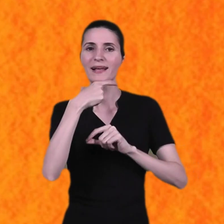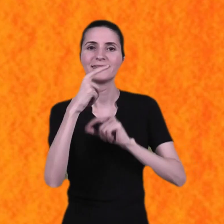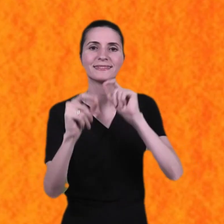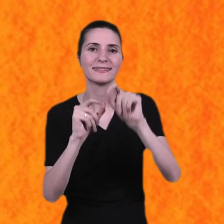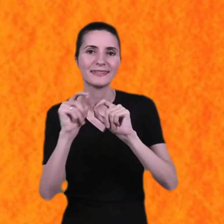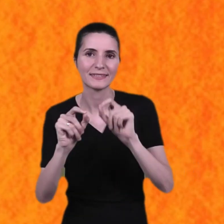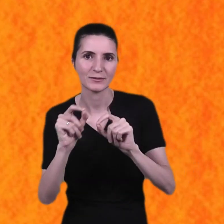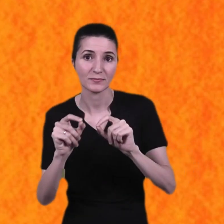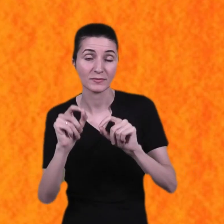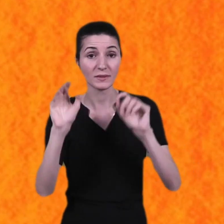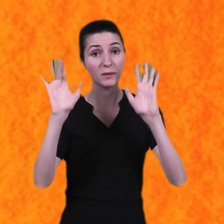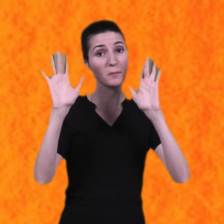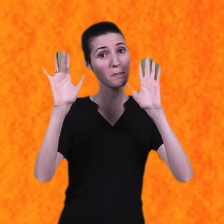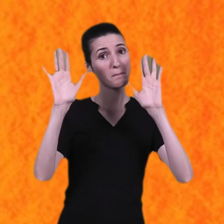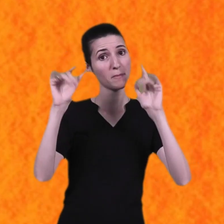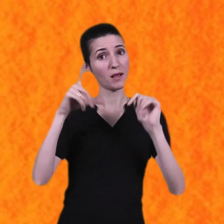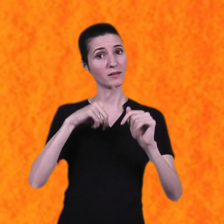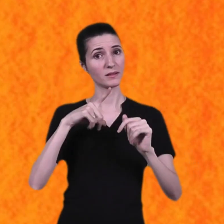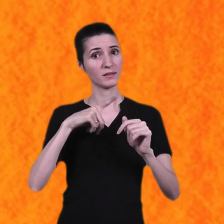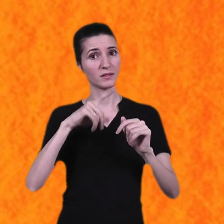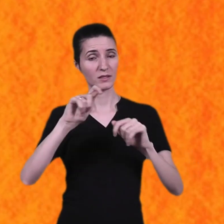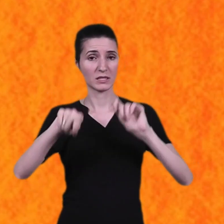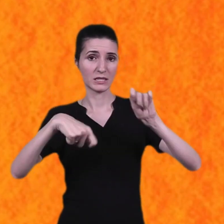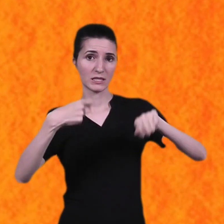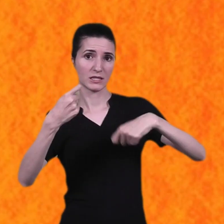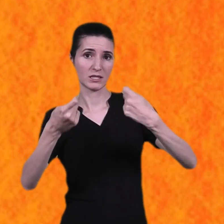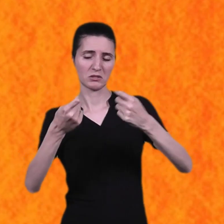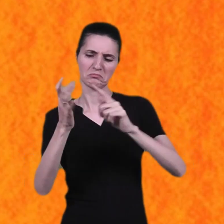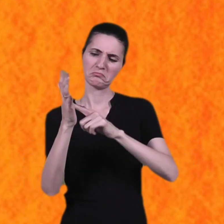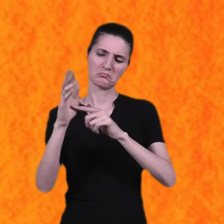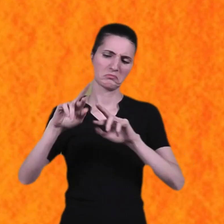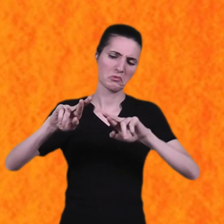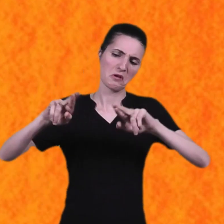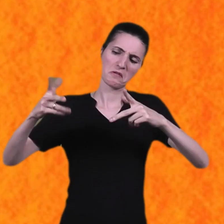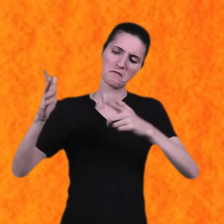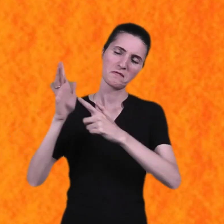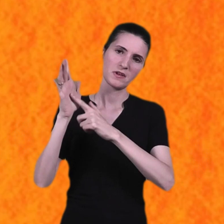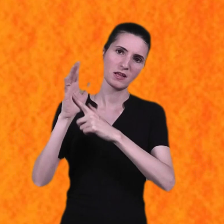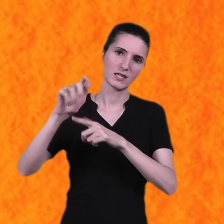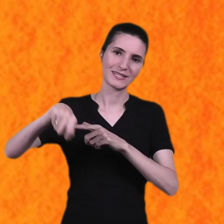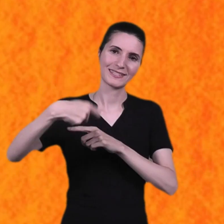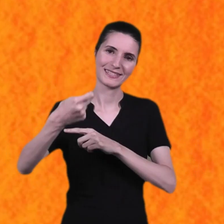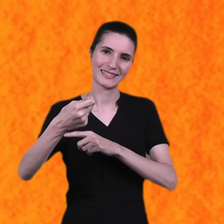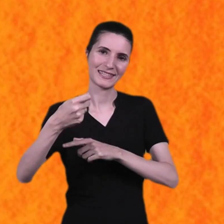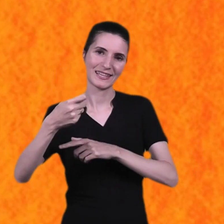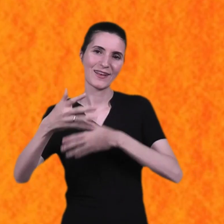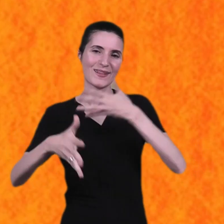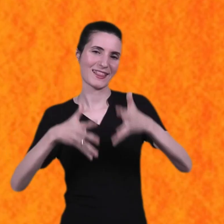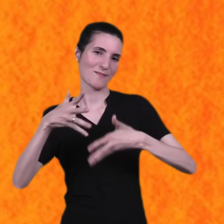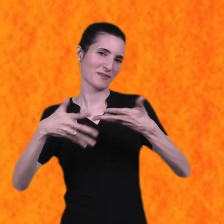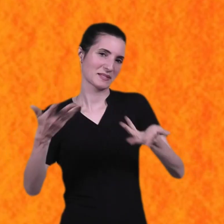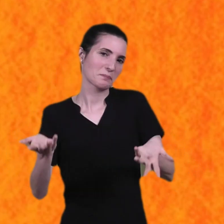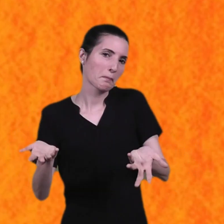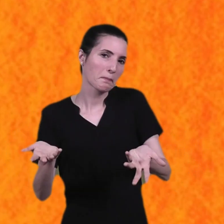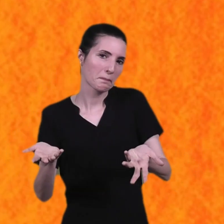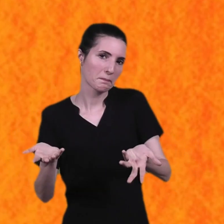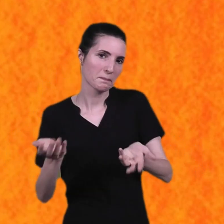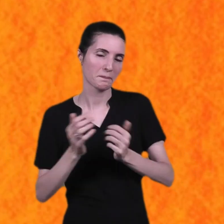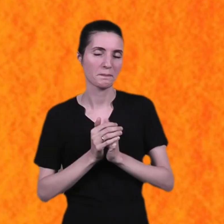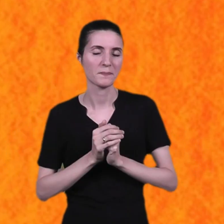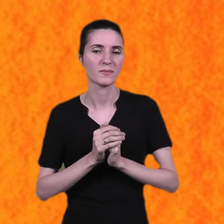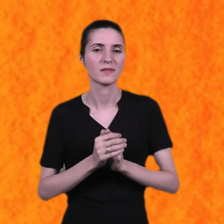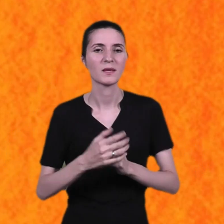sorriso e que a mão dela está com um formato diferente, que no caso é um sinal da língua brasileira de sinais,